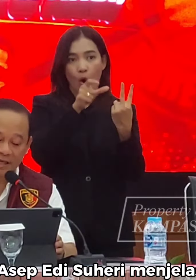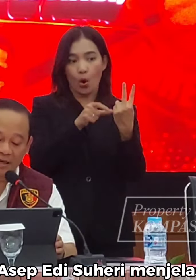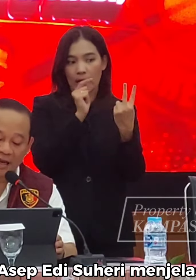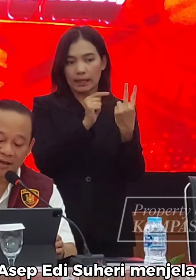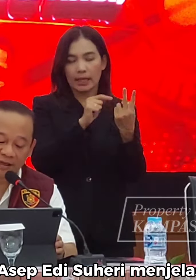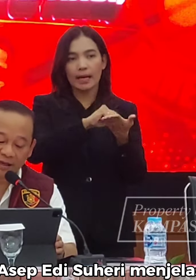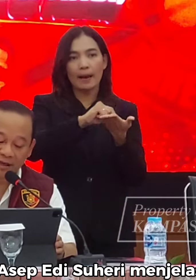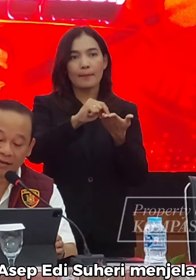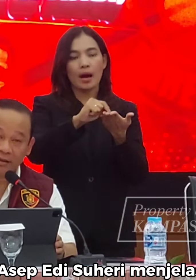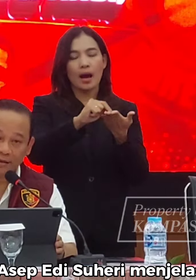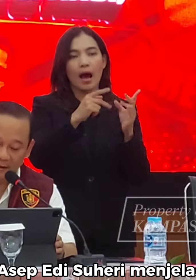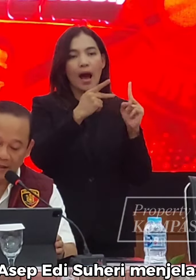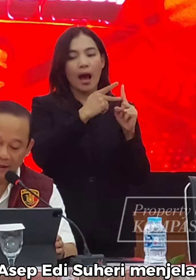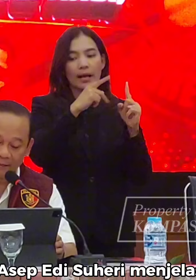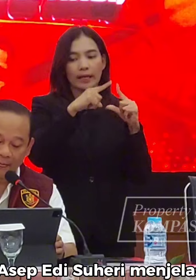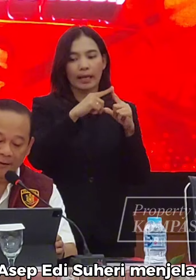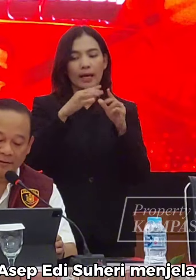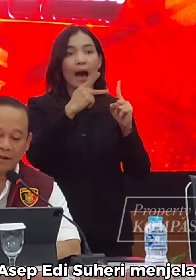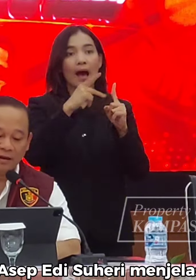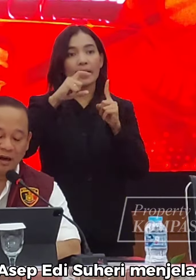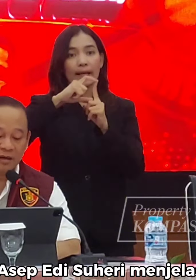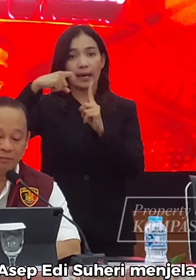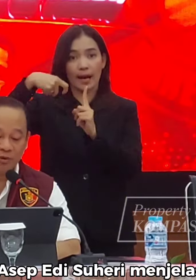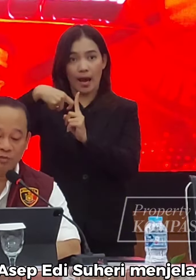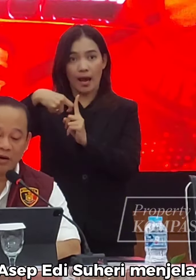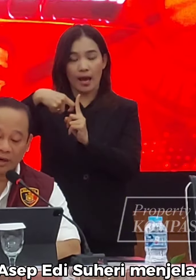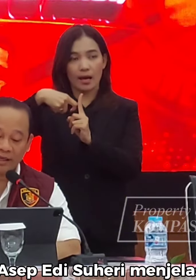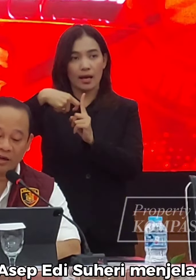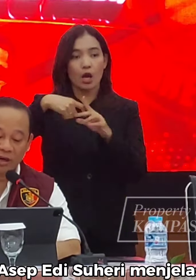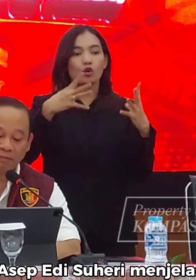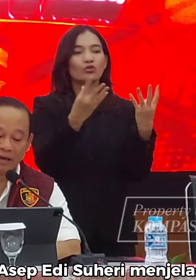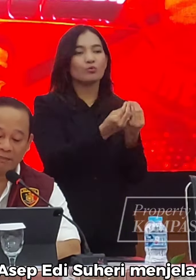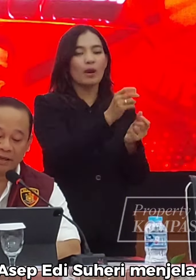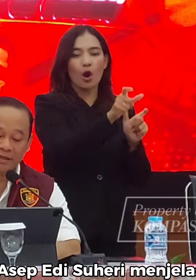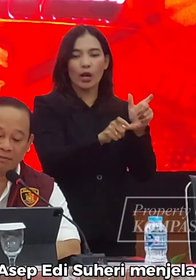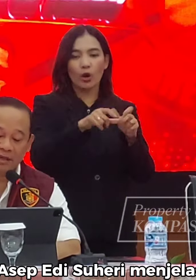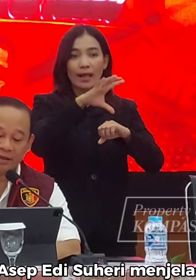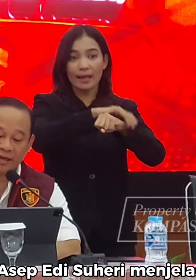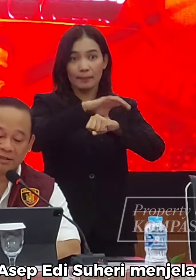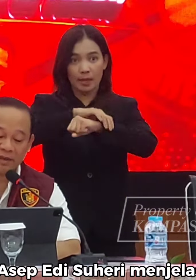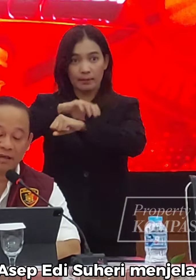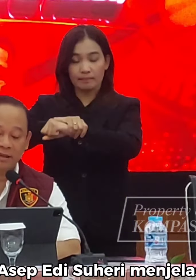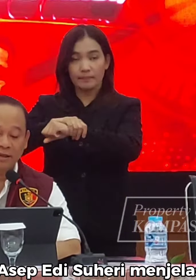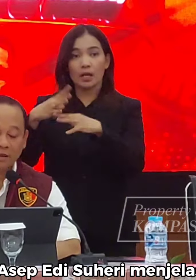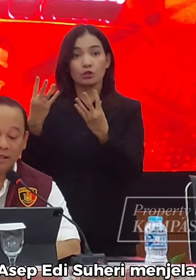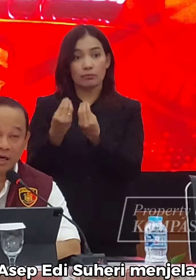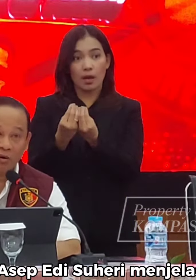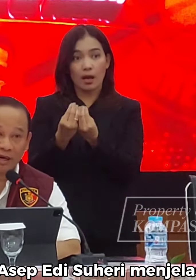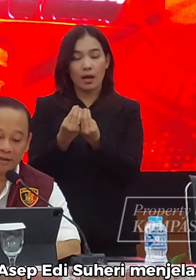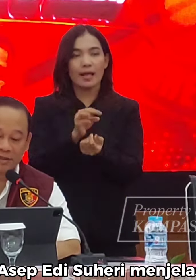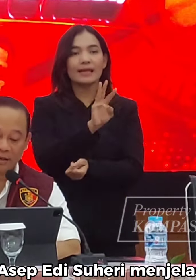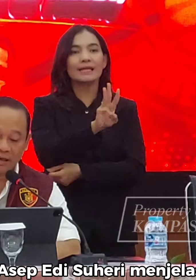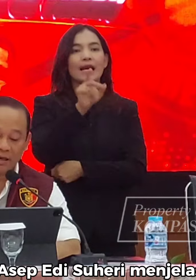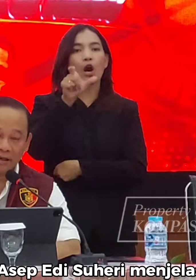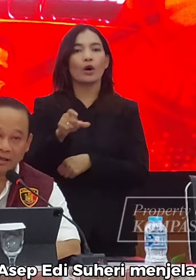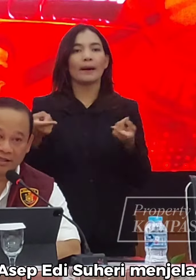berinisial hdk dan DD Adapun jumlah orang yang dilakukan penangkapan di Jambi adalah sebanyak tiga orang